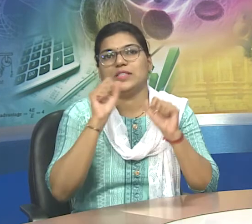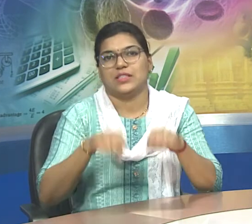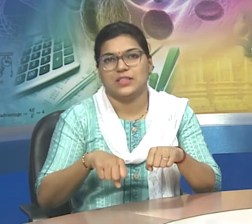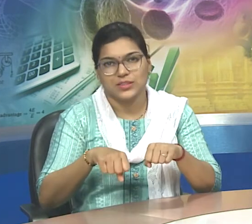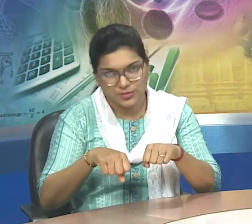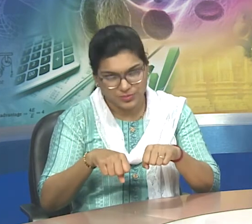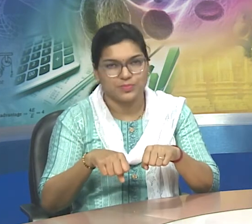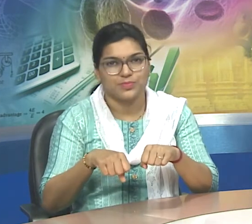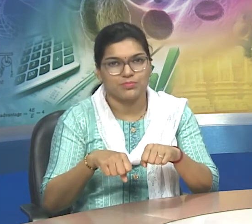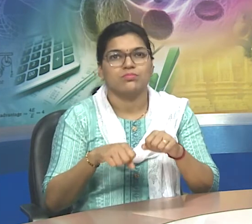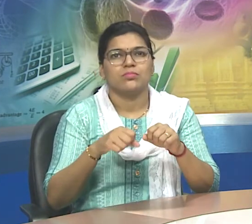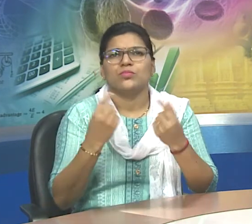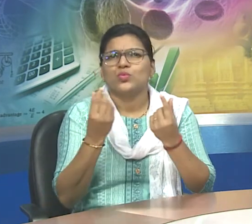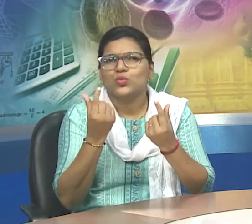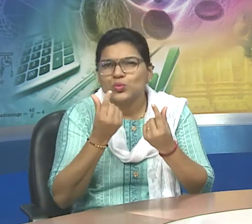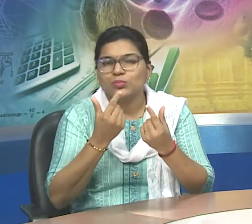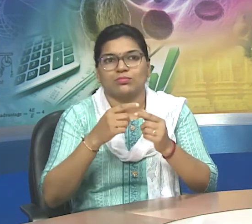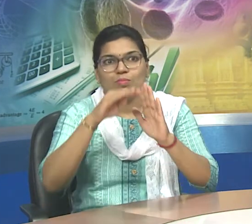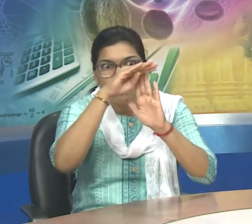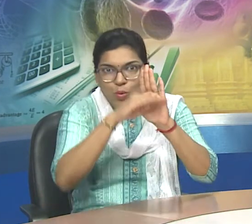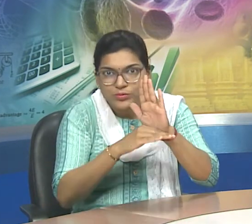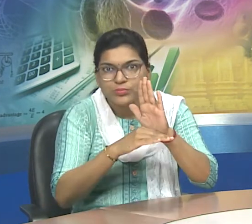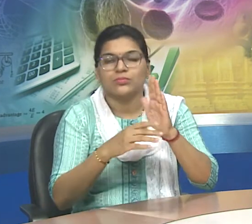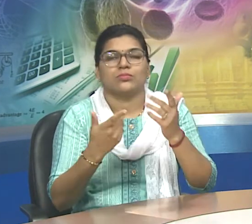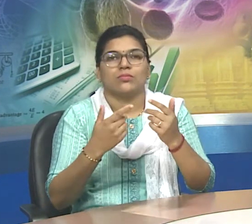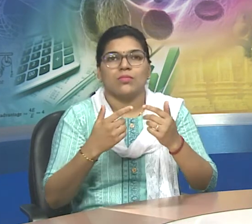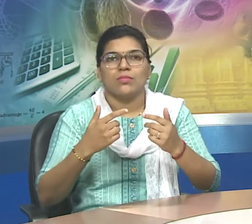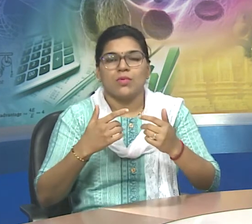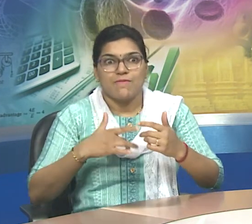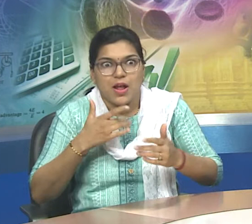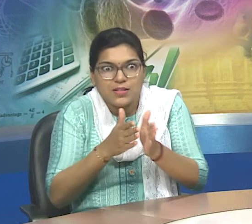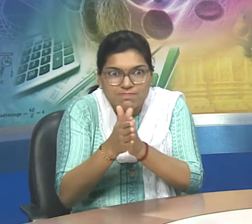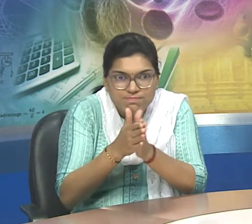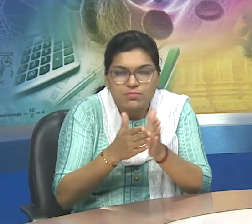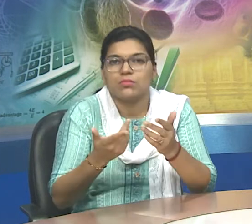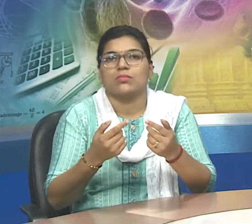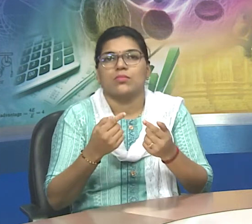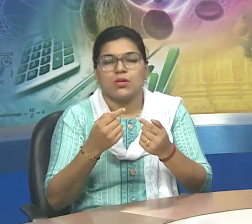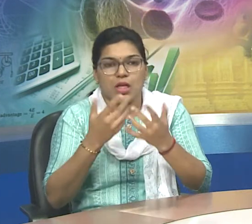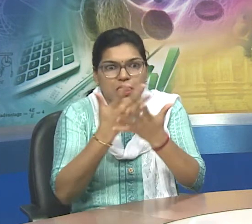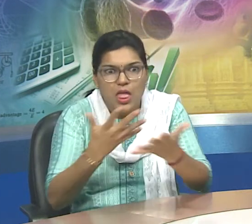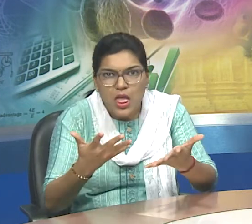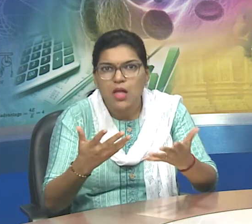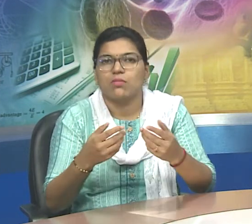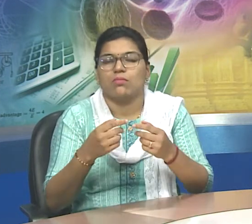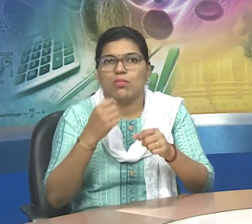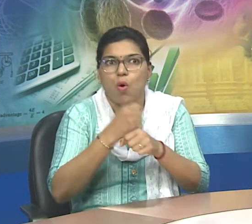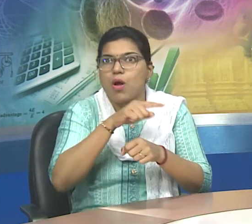विकल्प सही है जो उत्तर के तौर पे है, क्योंकि जो प्रश्न है कि सरकार एक स्टेट